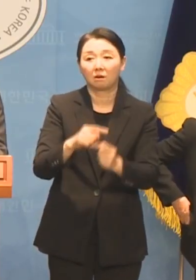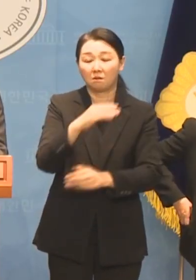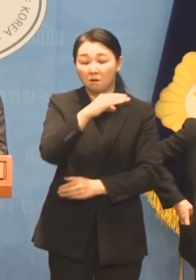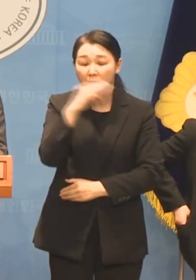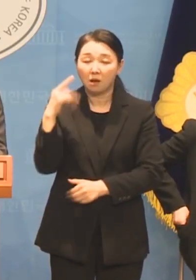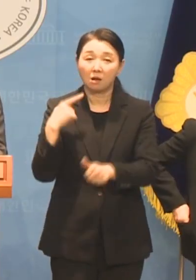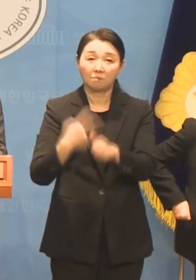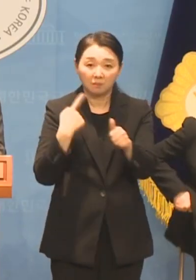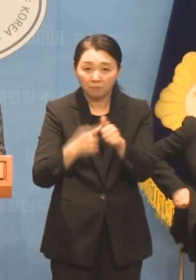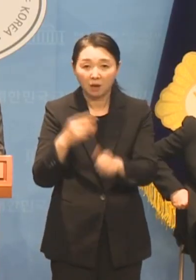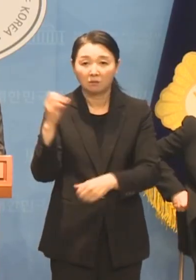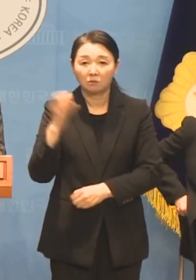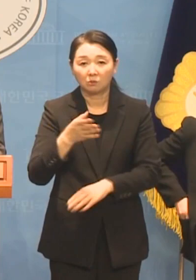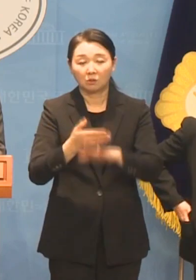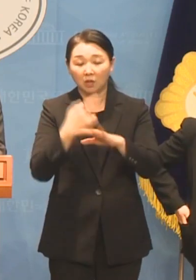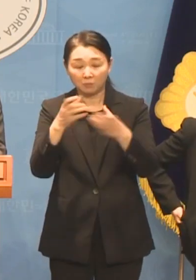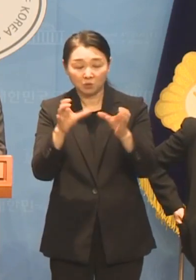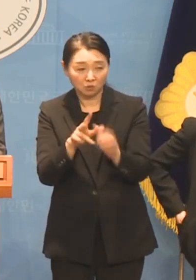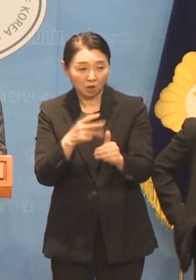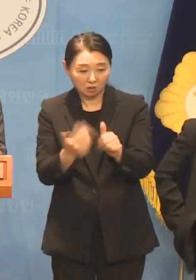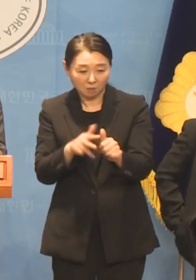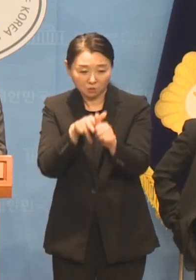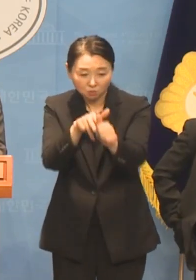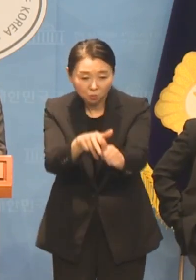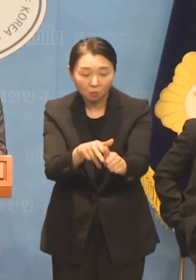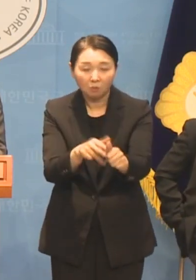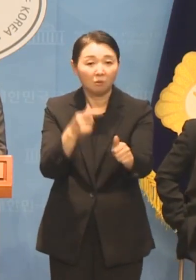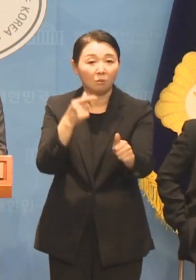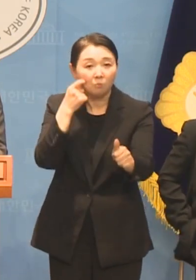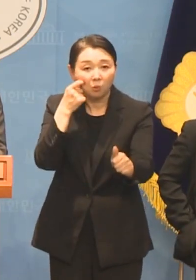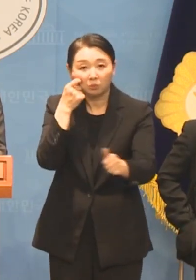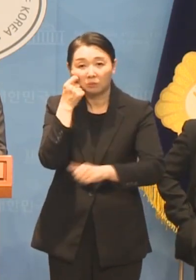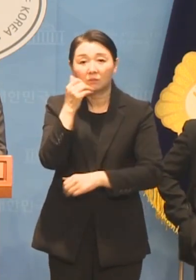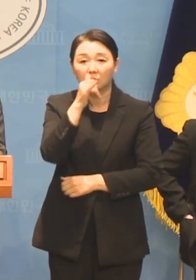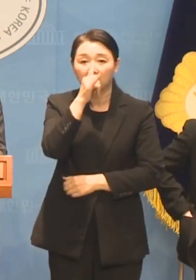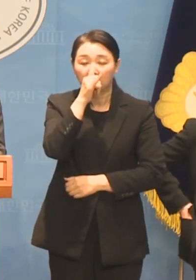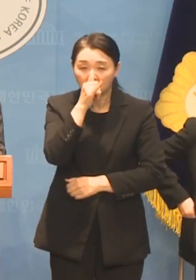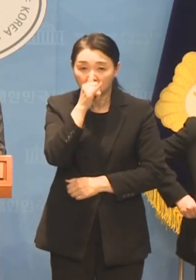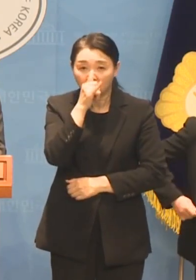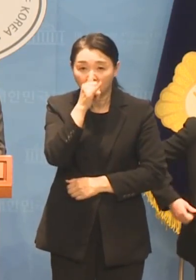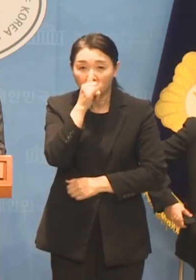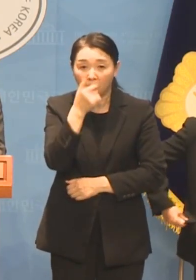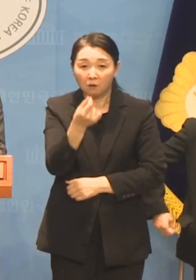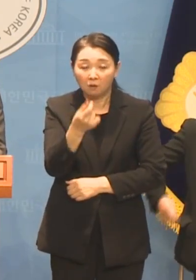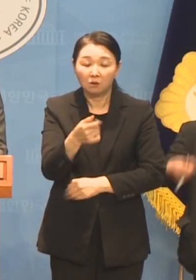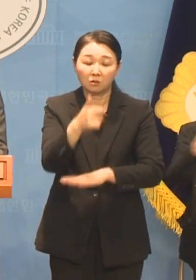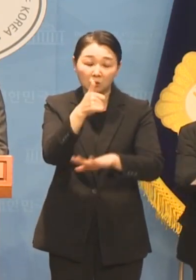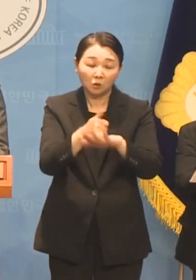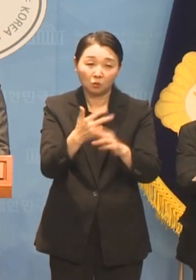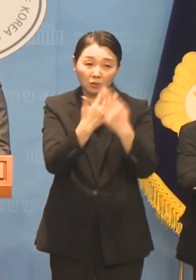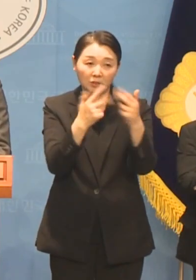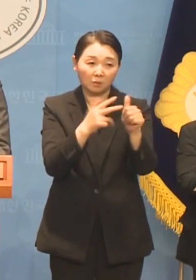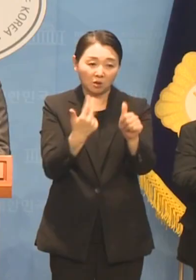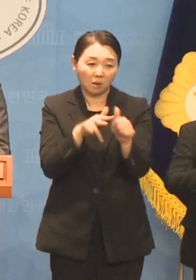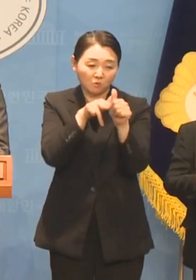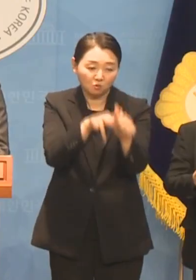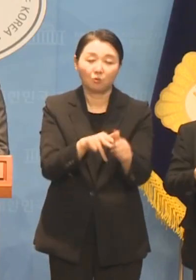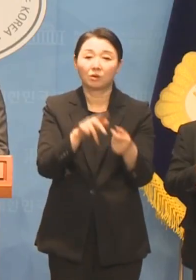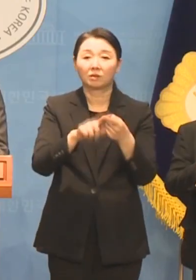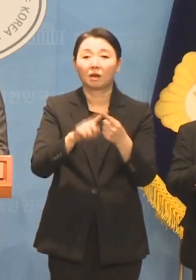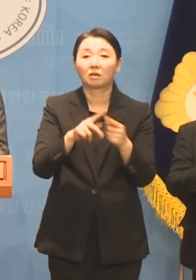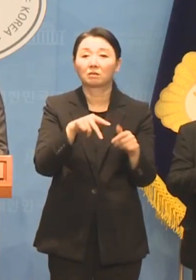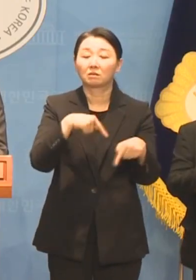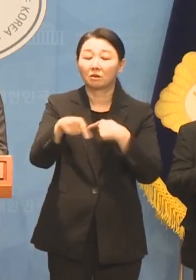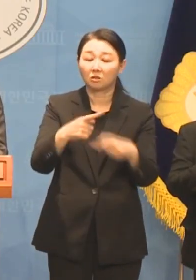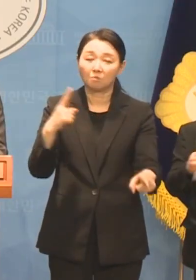된 비판도 다른 민주당 예비후보들이 못하고 계시던데 결국에는 이재명 예비후보에 대한